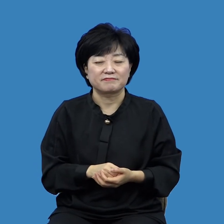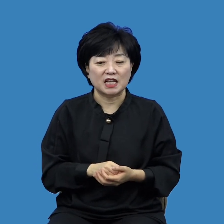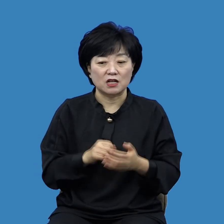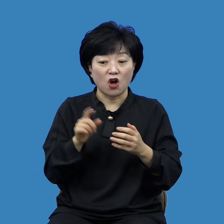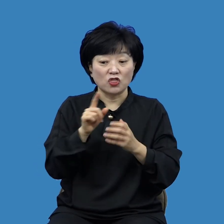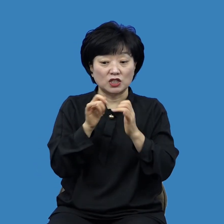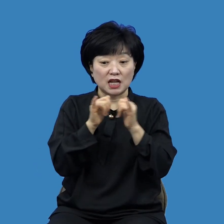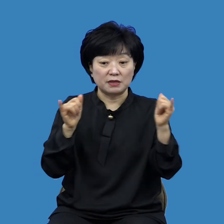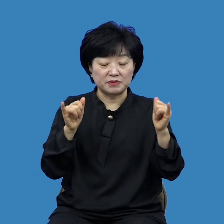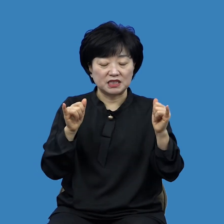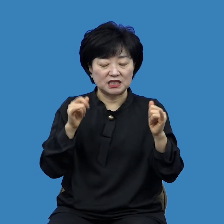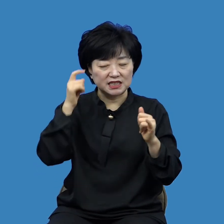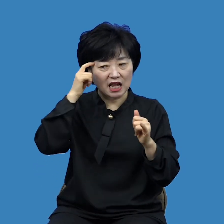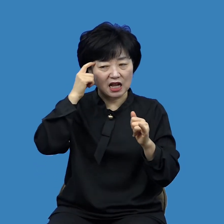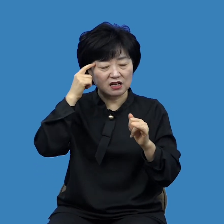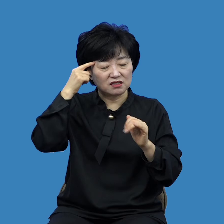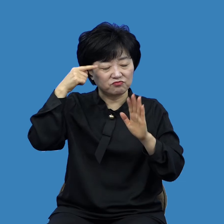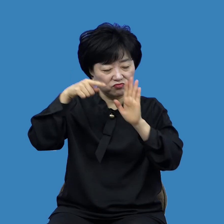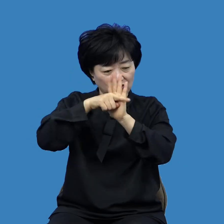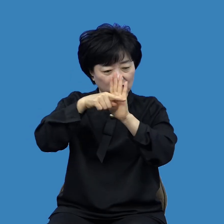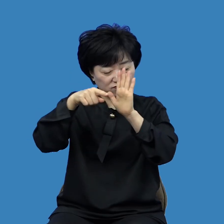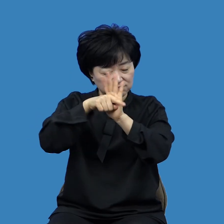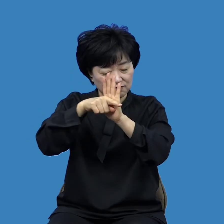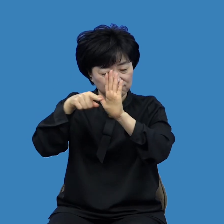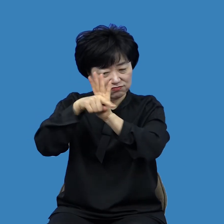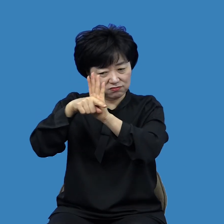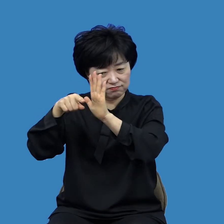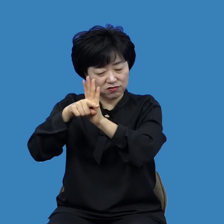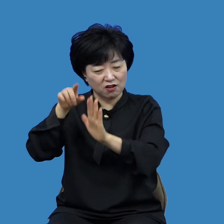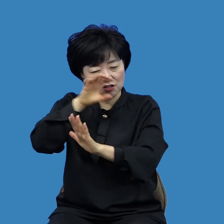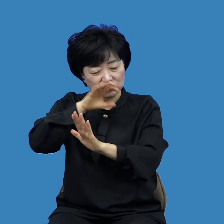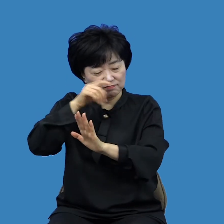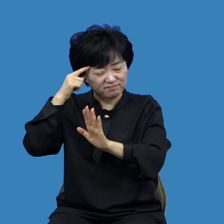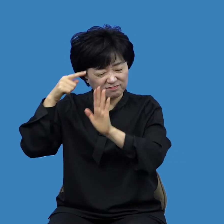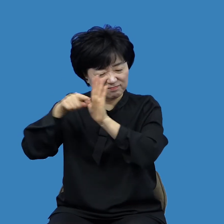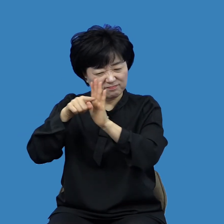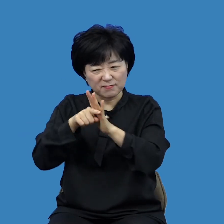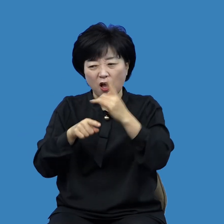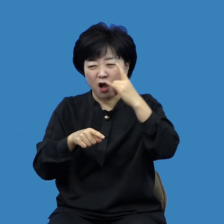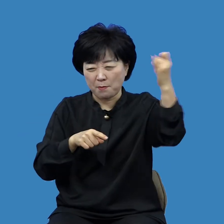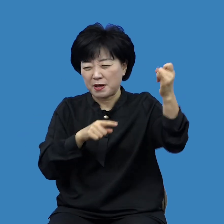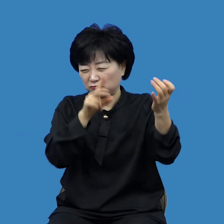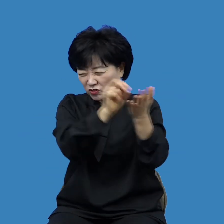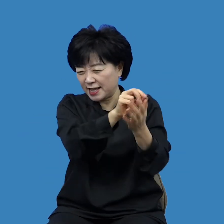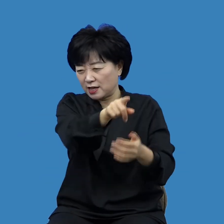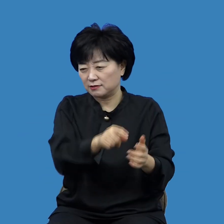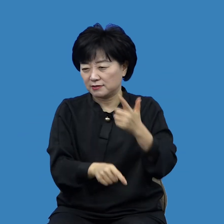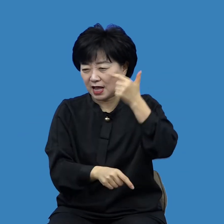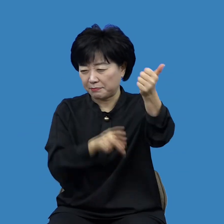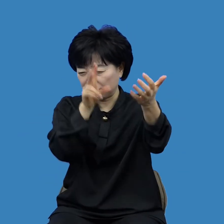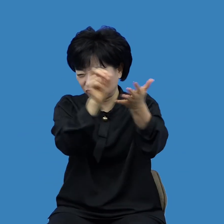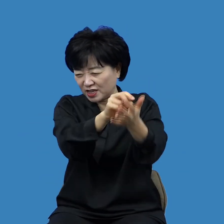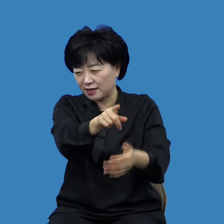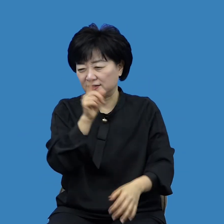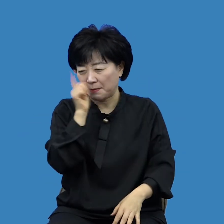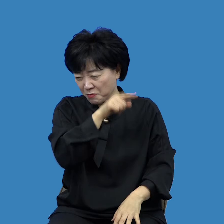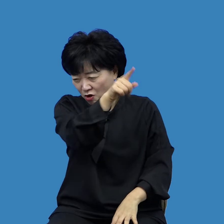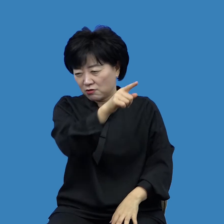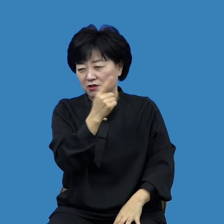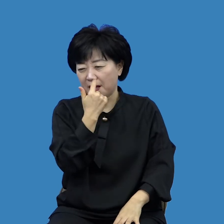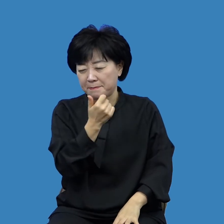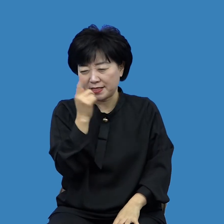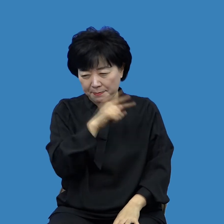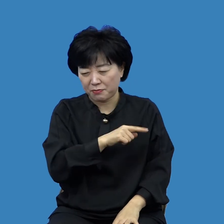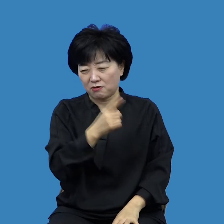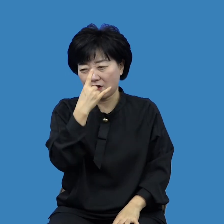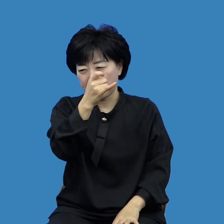부정적인 생각으로 연습하고 갖고 오는 사람들이 있어. 그래서 계속 우리 엄마는 이게 나빠, 우리 아빠는 저게 나빠, 뭐가 문제고 이게 문제고. 그러면